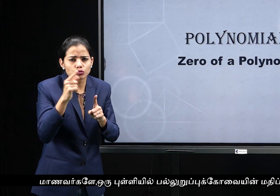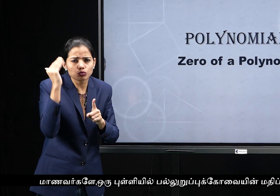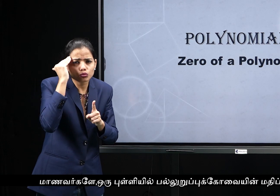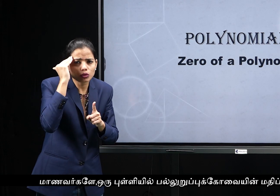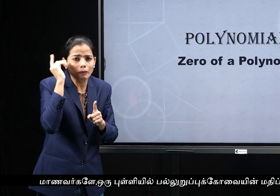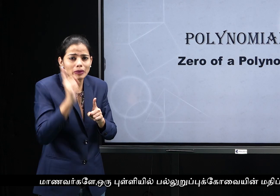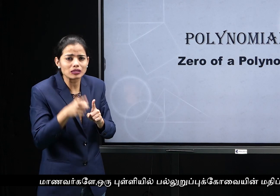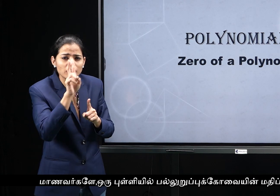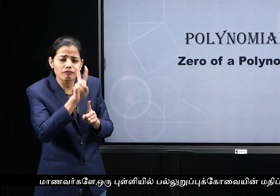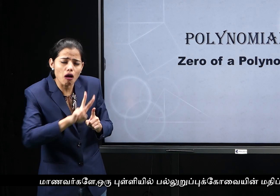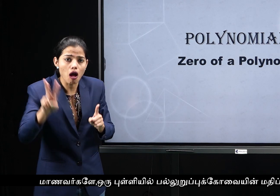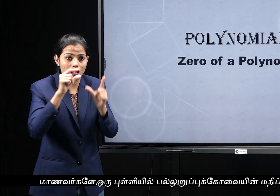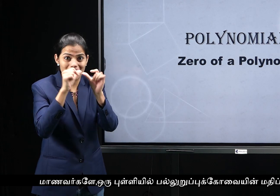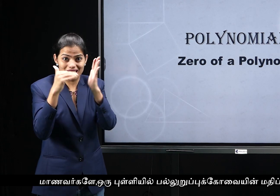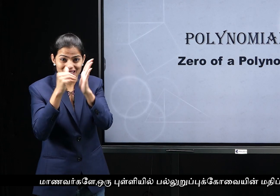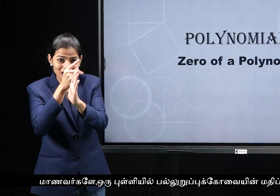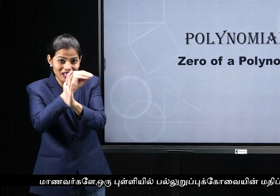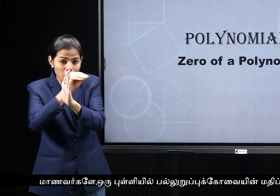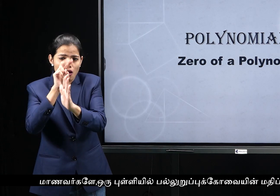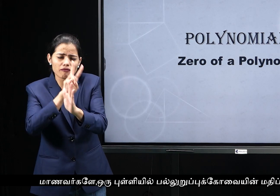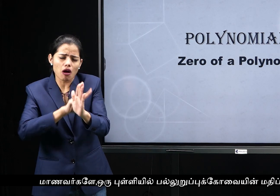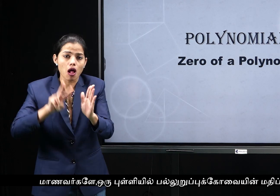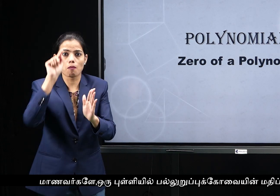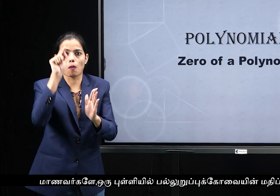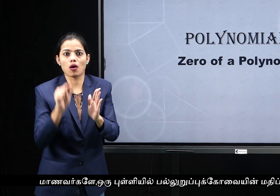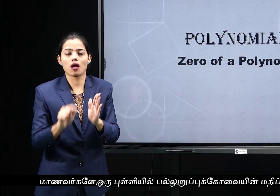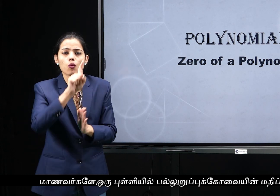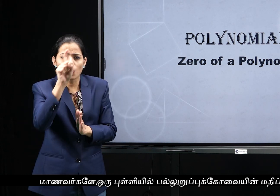மாணவர்களே, ஒரு புள்ளியில் பல்லுறுப்புக்கோவையின் மதிப்பு என்ன தெரியுமா?